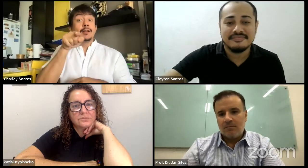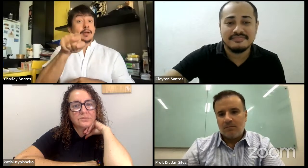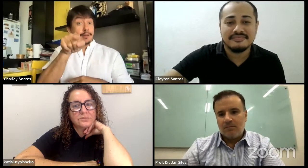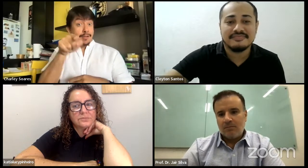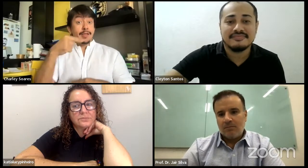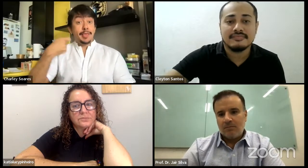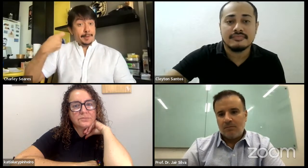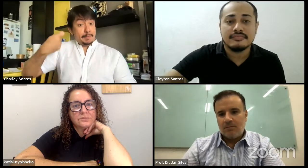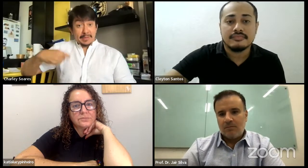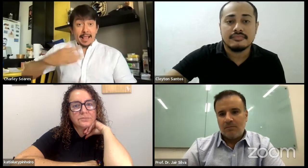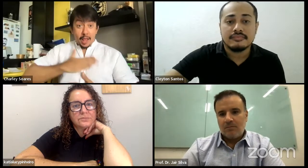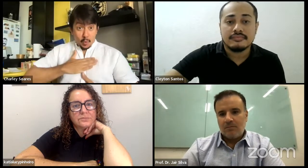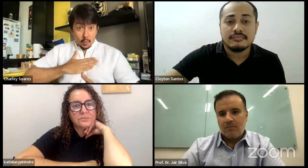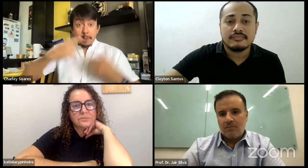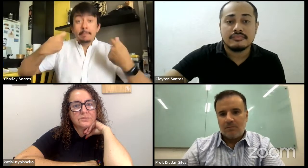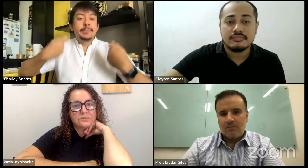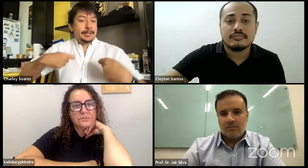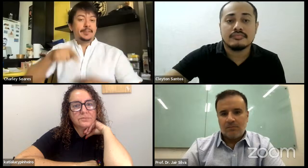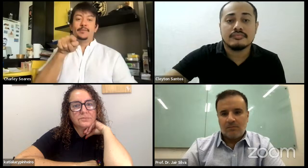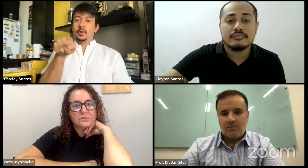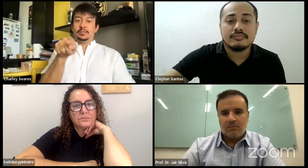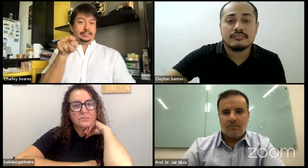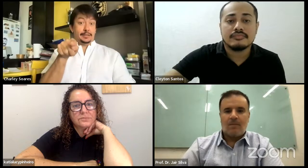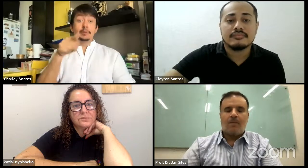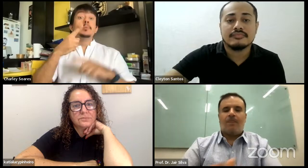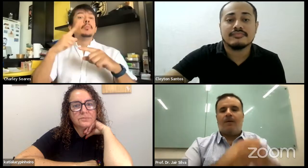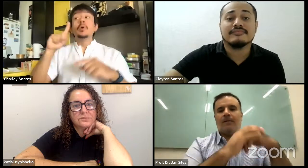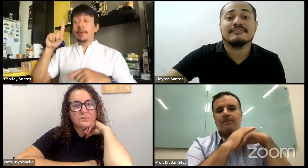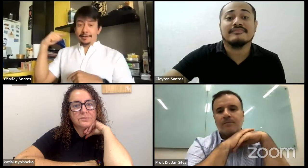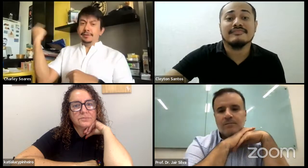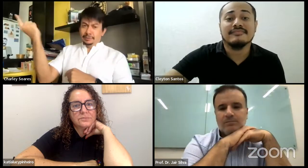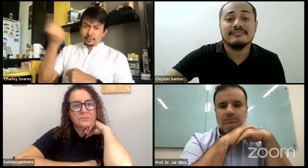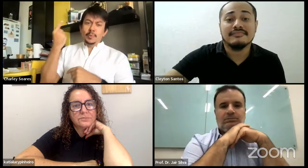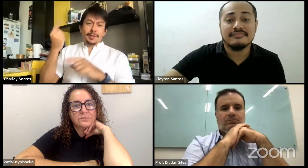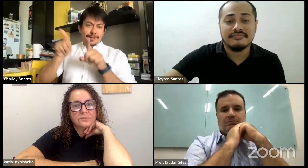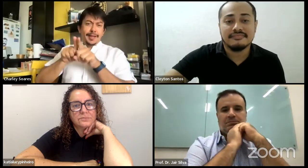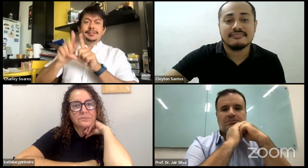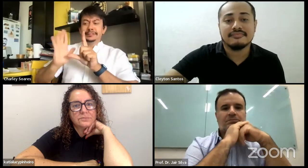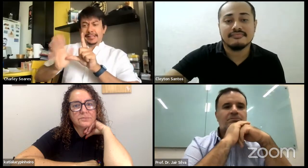e todos os parâmetros, é um tema extremamente relevante.